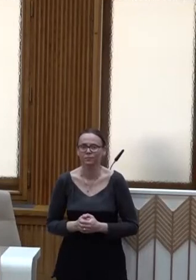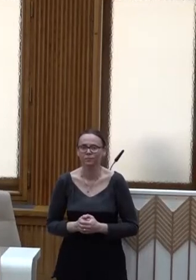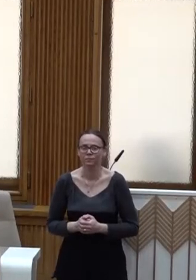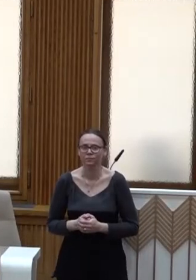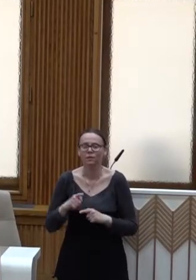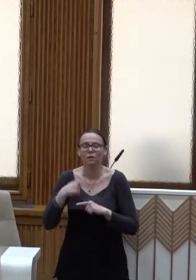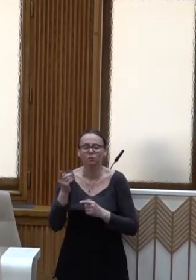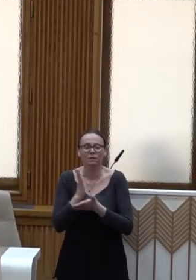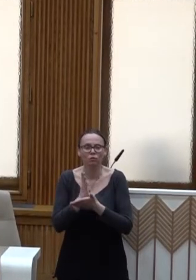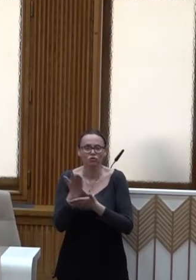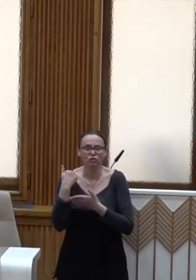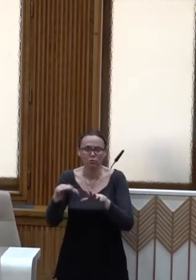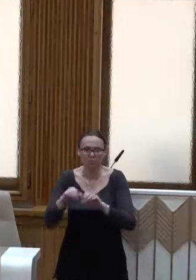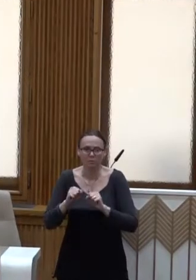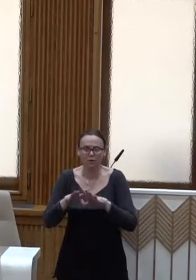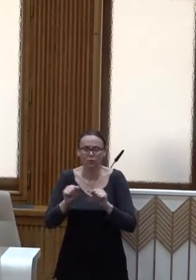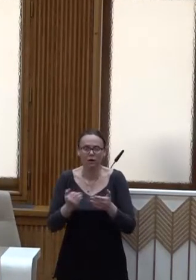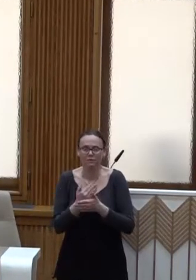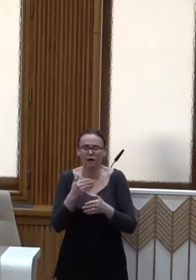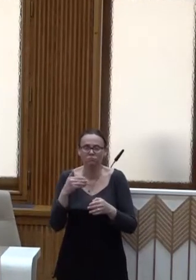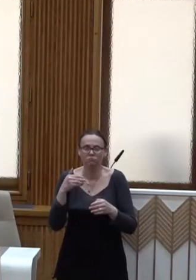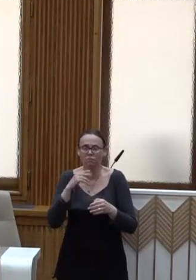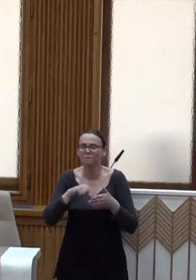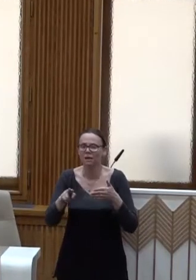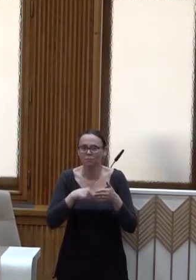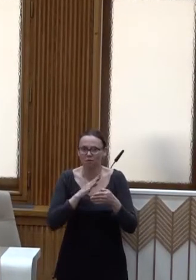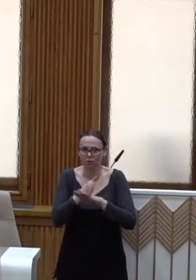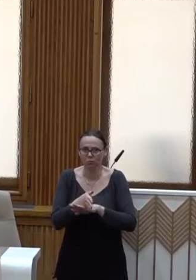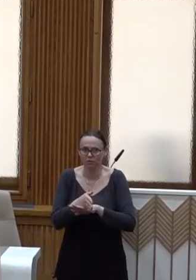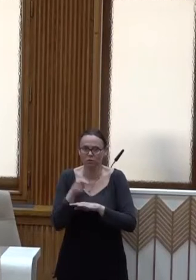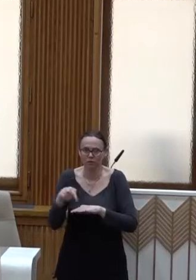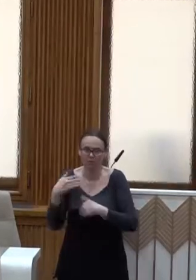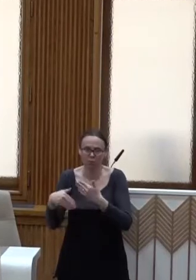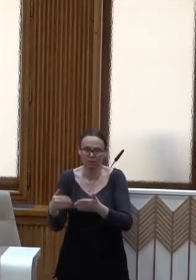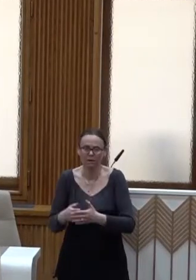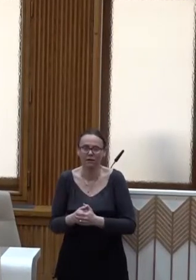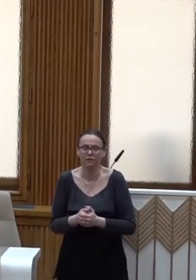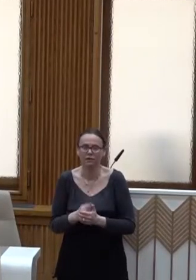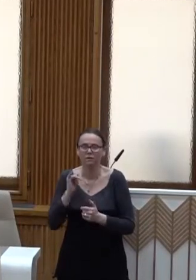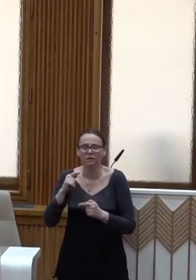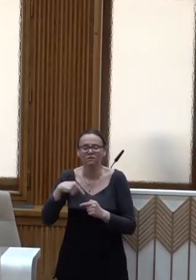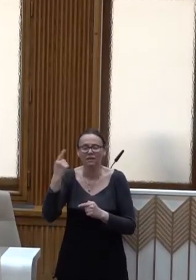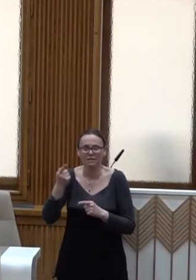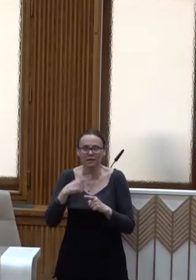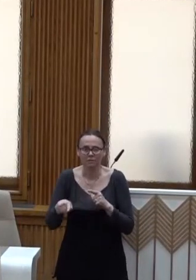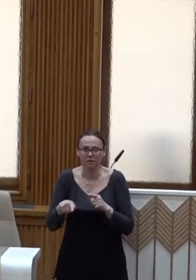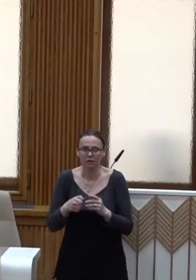potem, ko je bil že sprejet ukrep za prepoved obiskov in tako naprej, je v naslednji